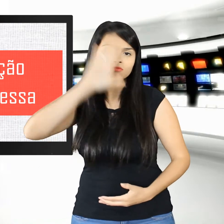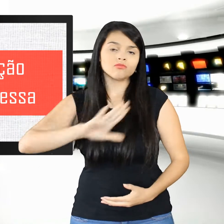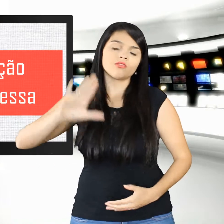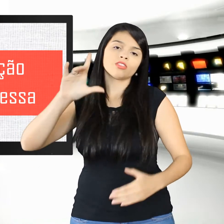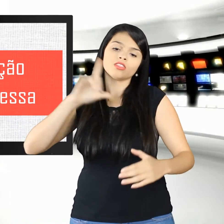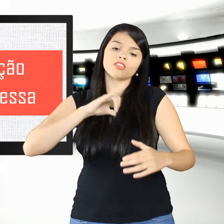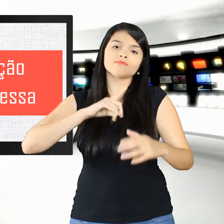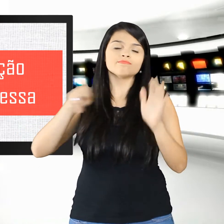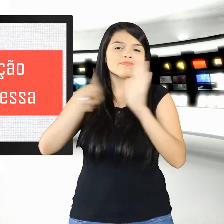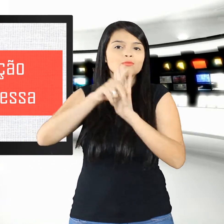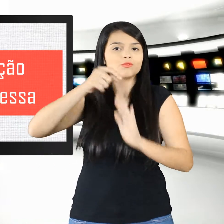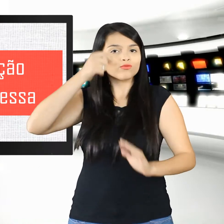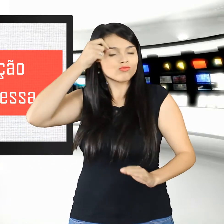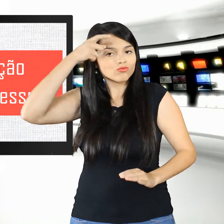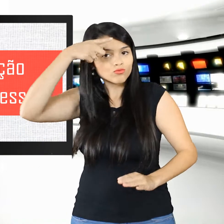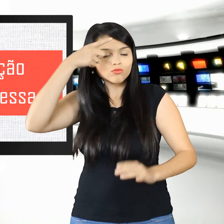socioculturalmente por meio do encontro entre surdos,